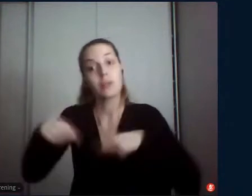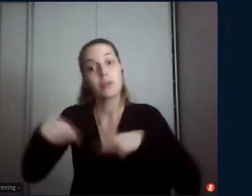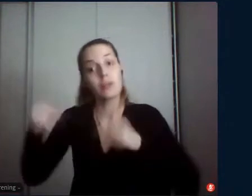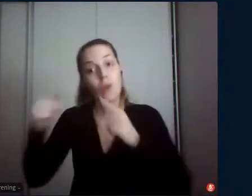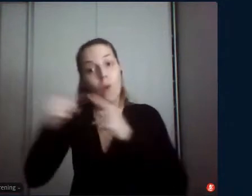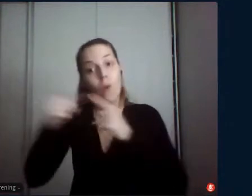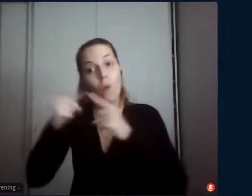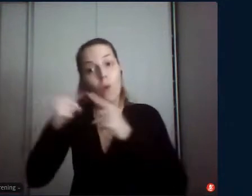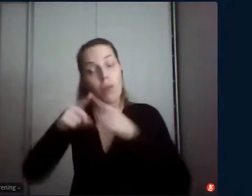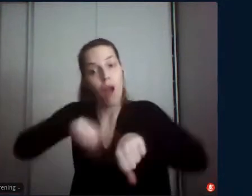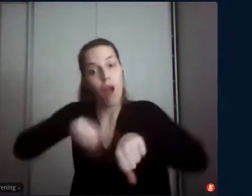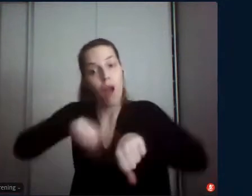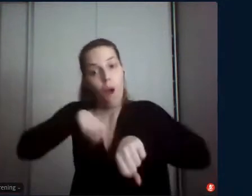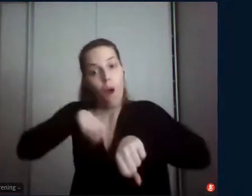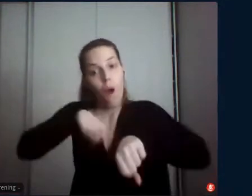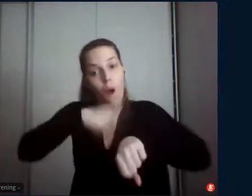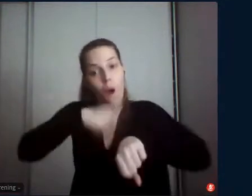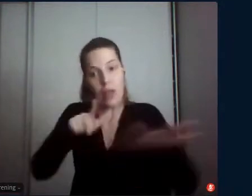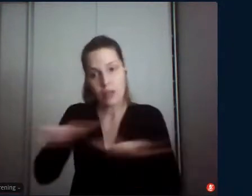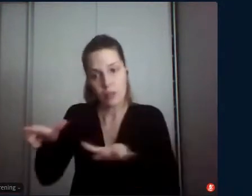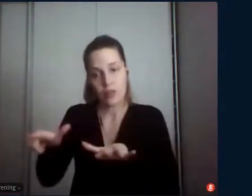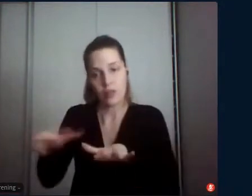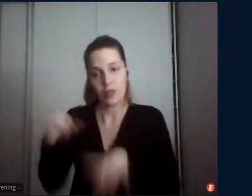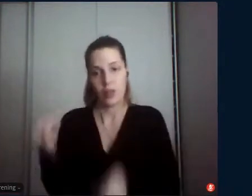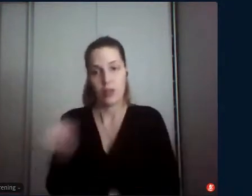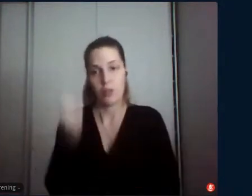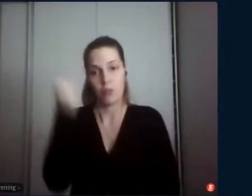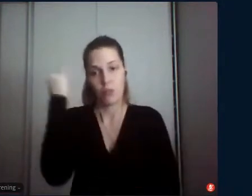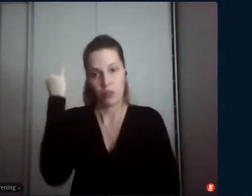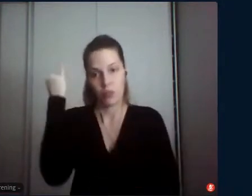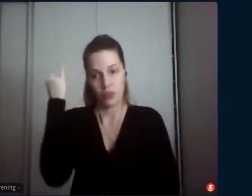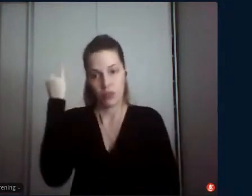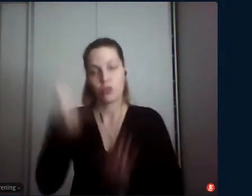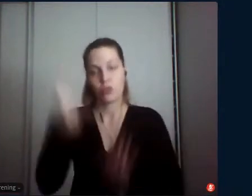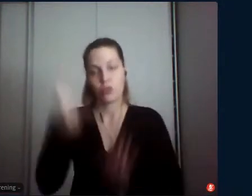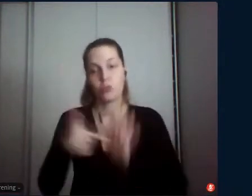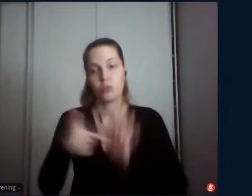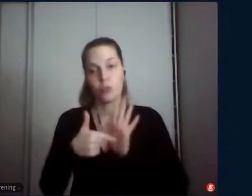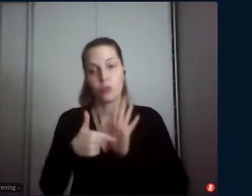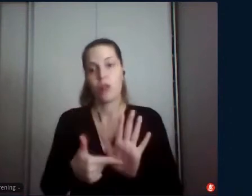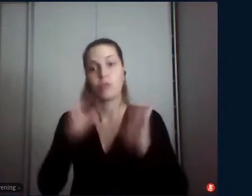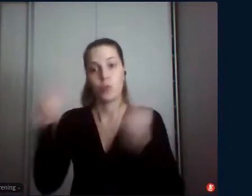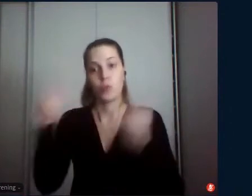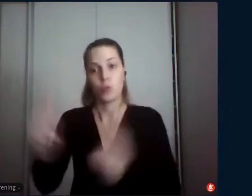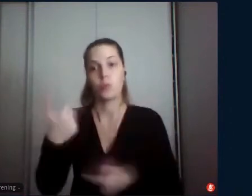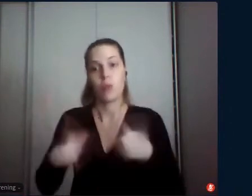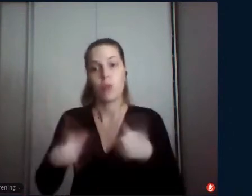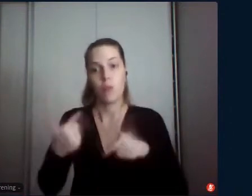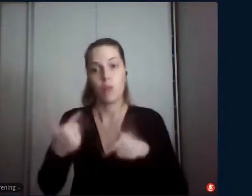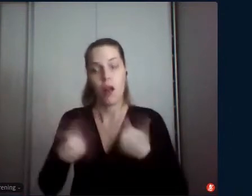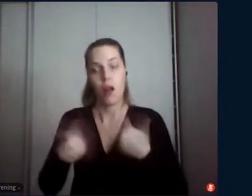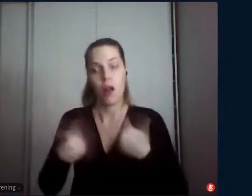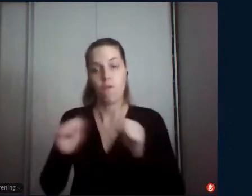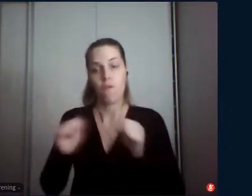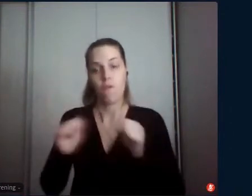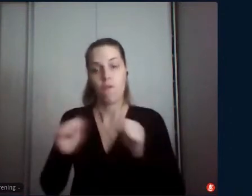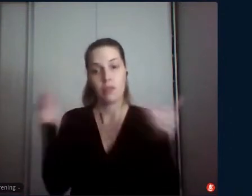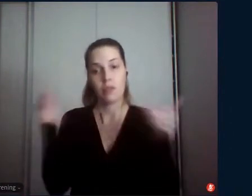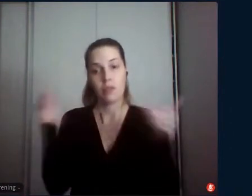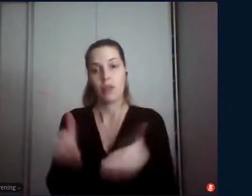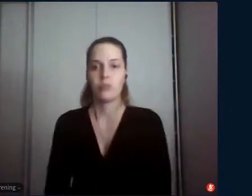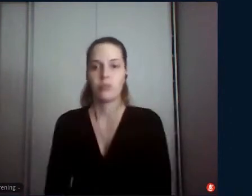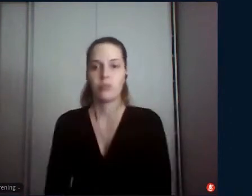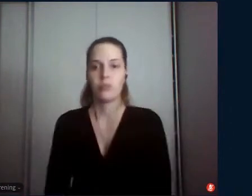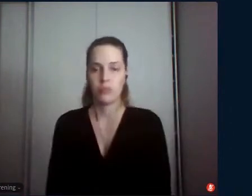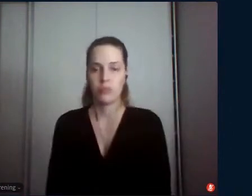isso que é importante a gente frisar, que todo esse trabalho está sendo feito para isso. Tá? Excelente. Tem